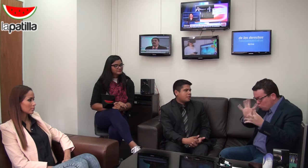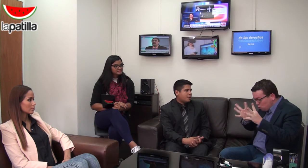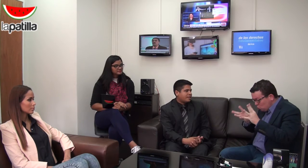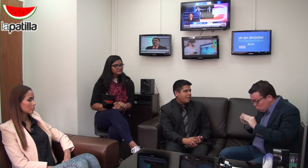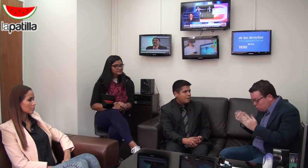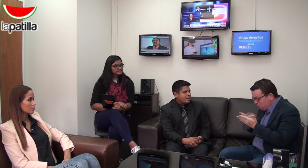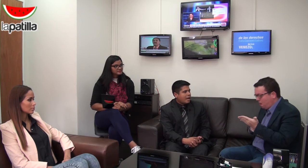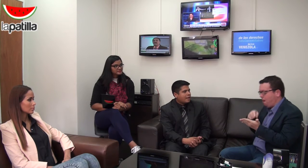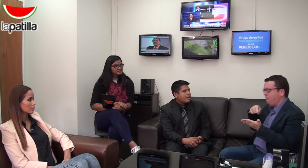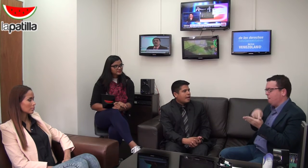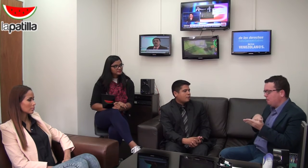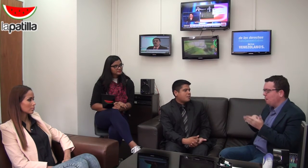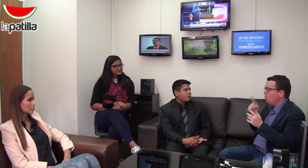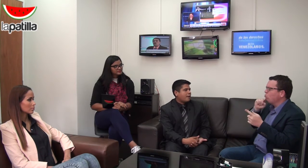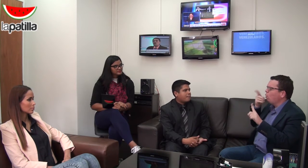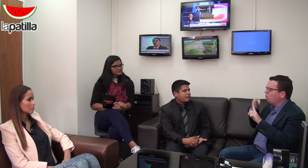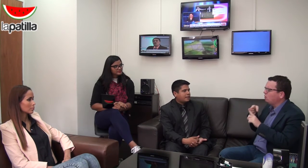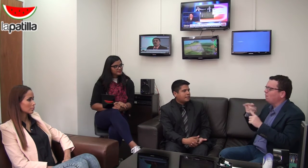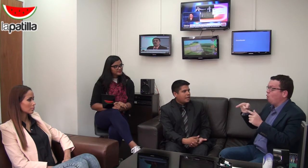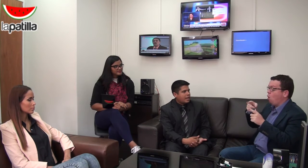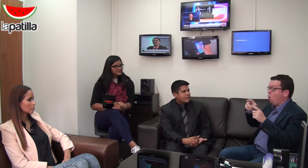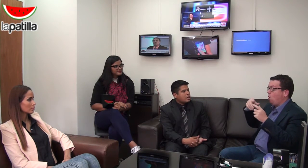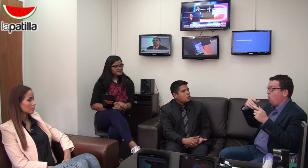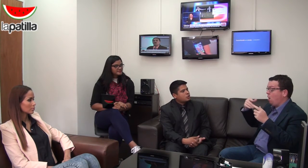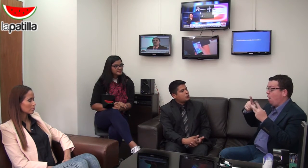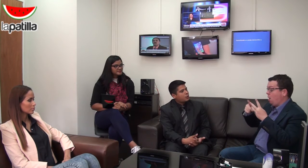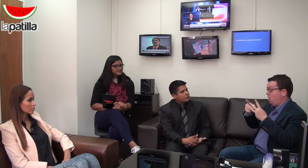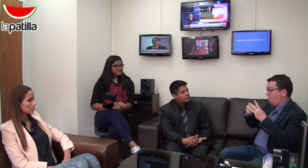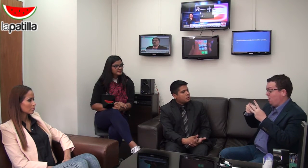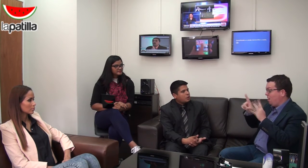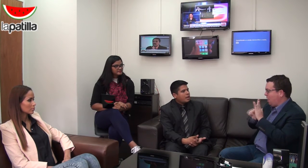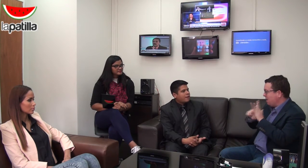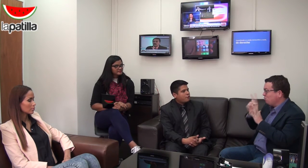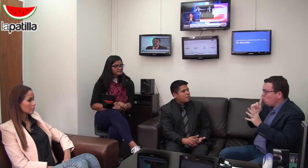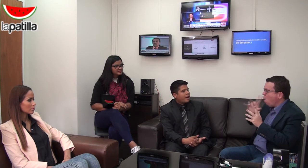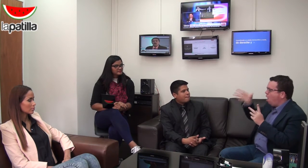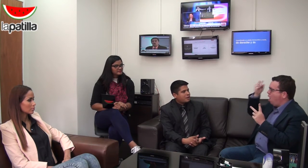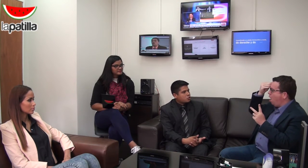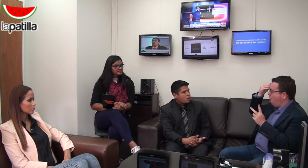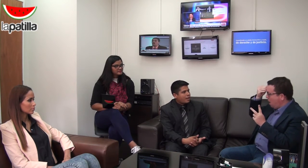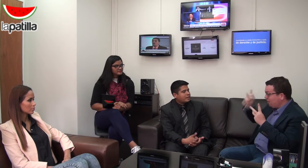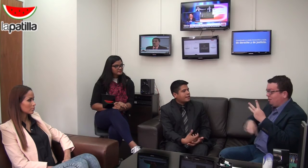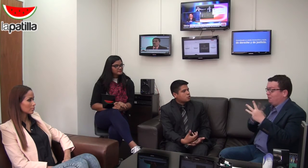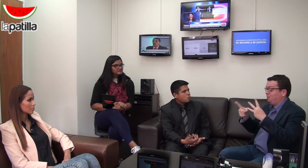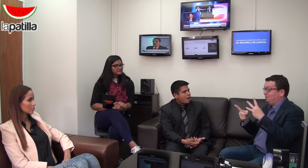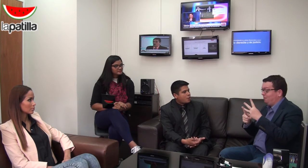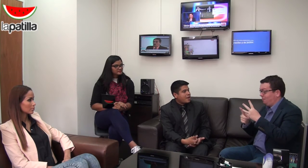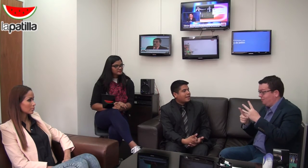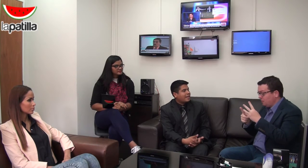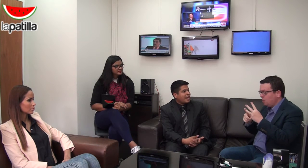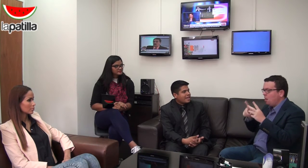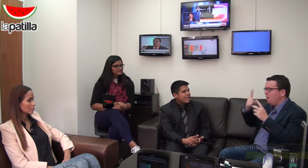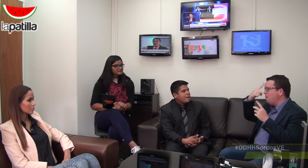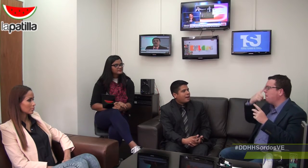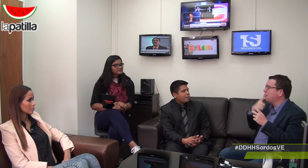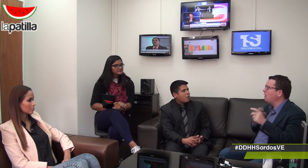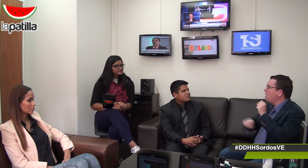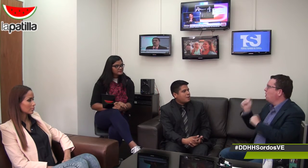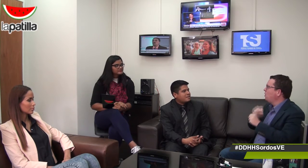están nuestras debilidades, que no se ponen en práctica estas leyes. Entonces nuestro objetivo es formar a las personas en derechos humanos y en estas leyes para que puedan saber y